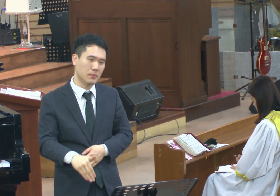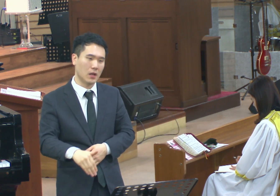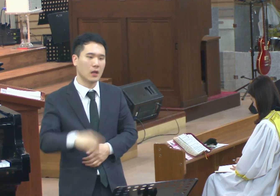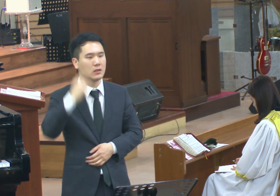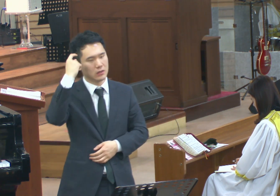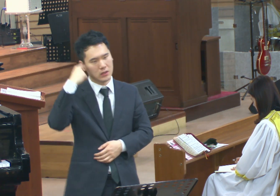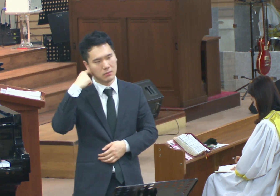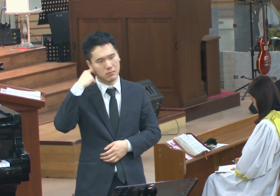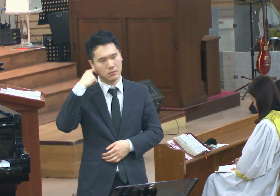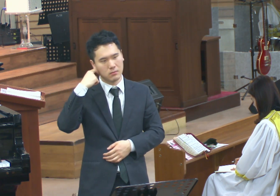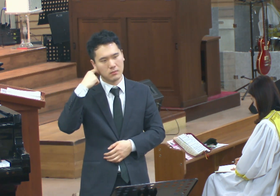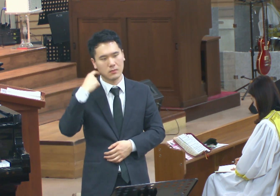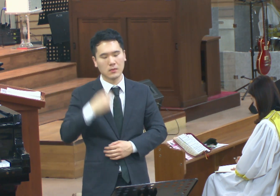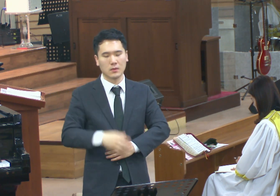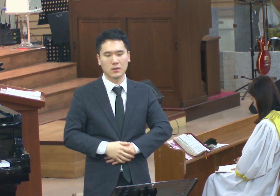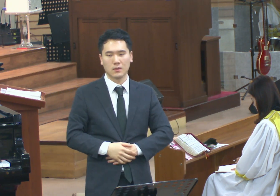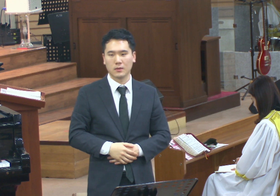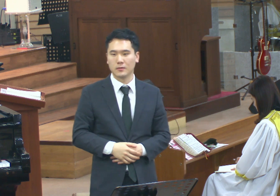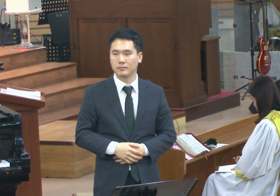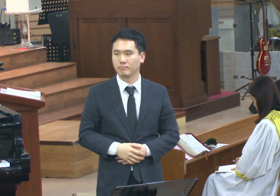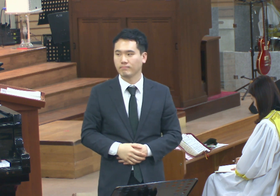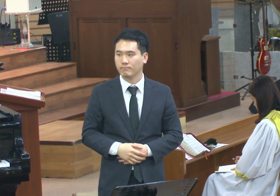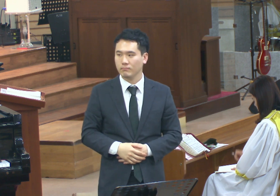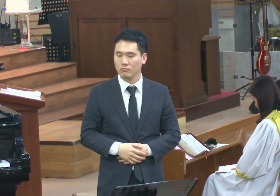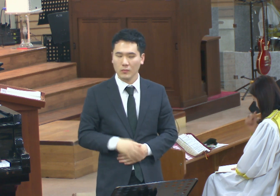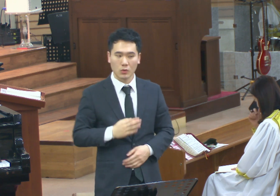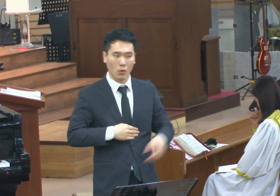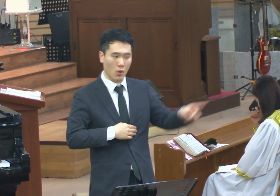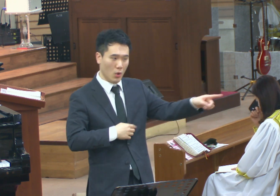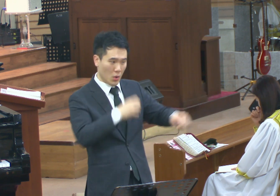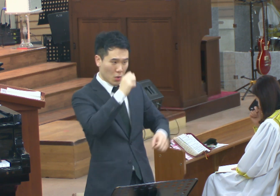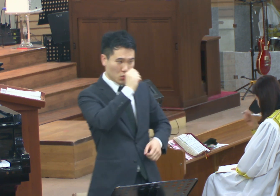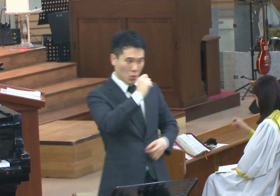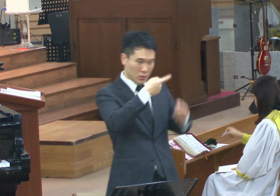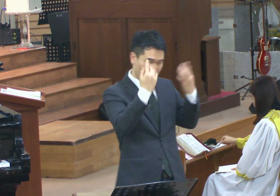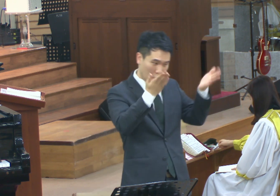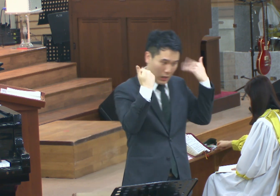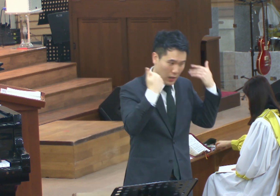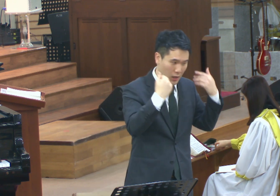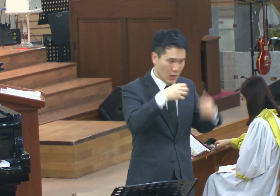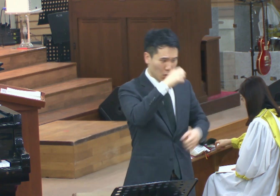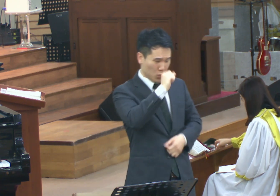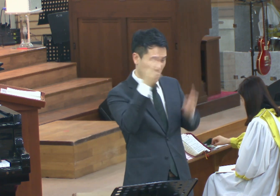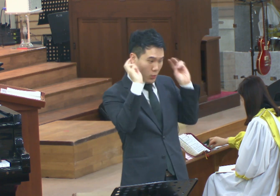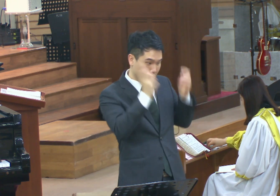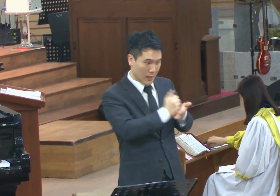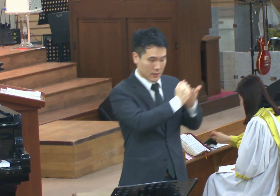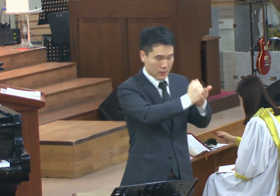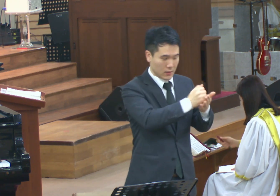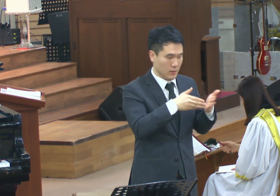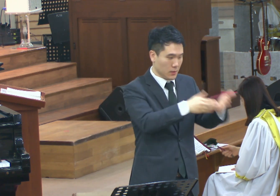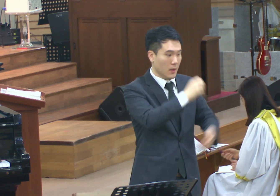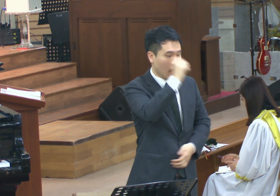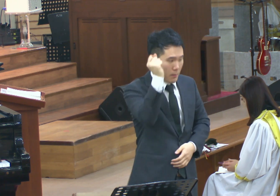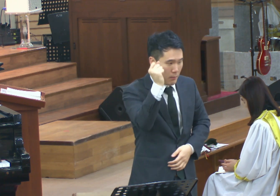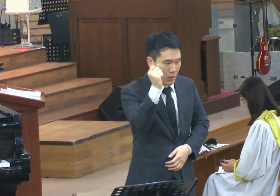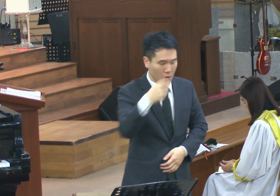나누어지니까, 그런 과정을 거친 그 아들과 딸은요, 결혼부터 안 하려고 해요. 이런